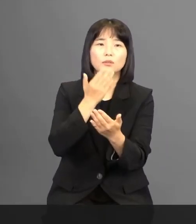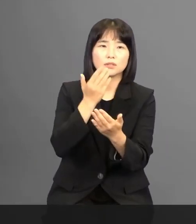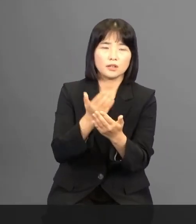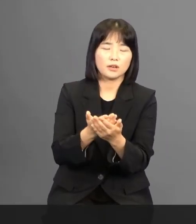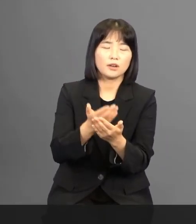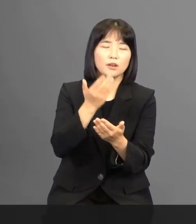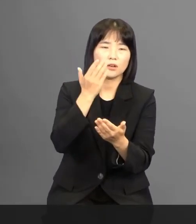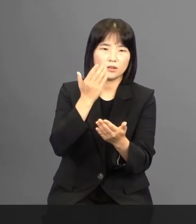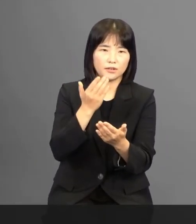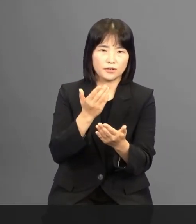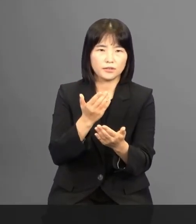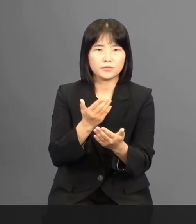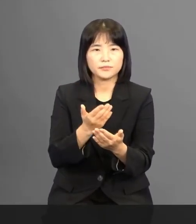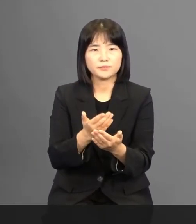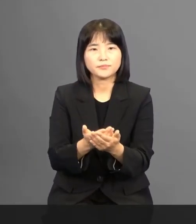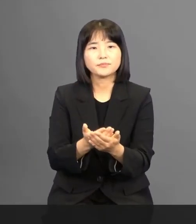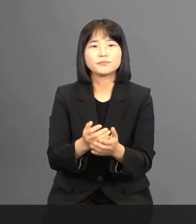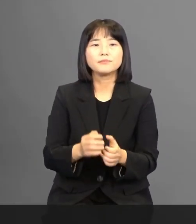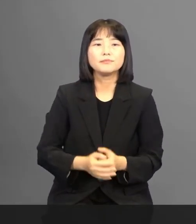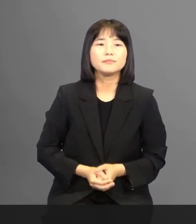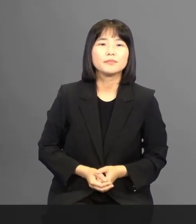이끌소서.